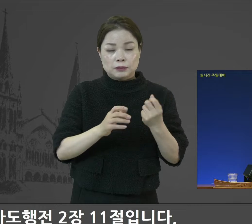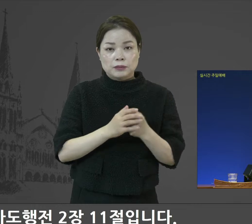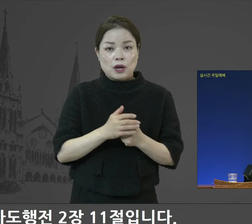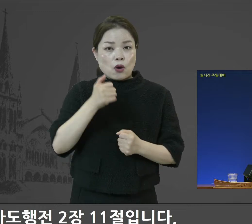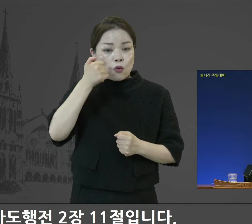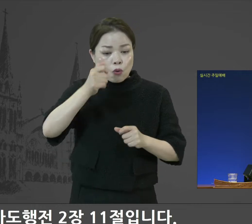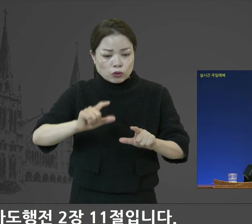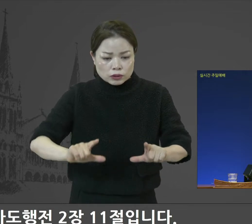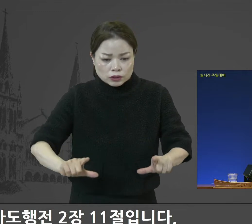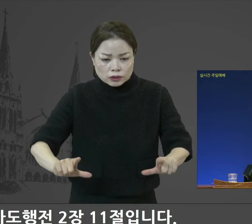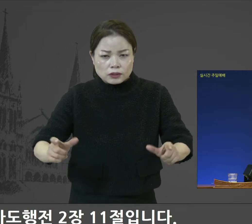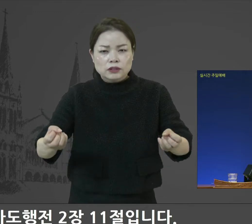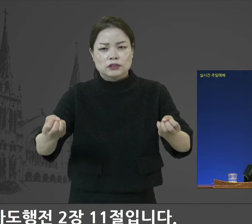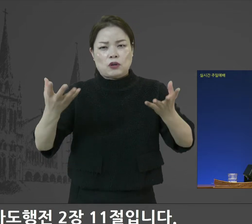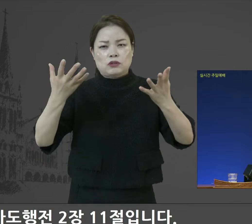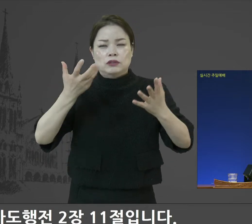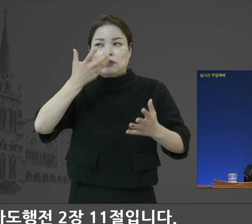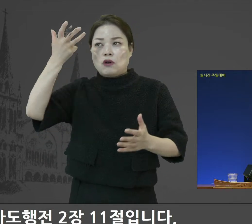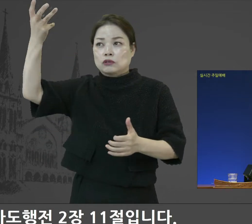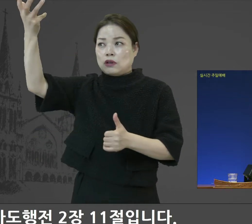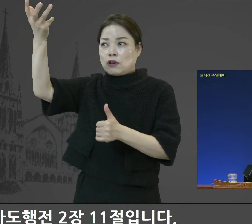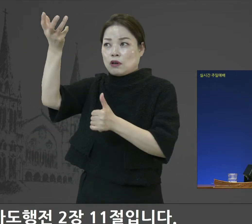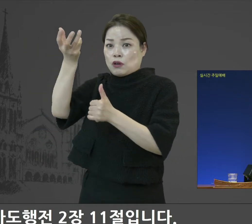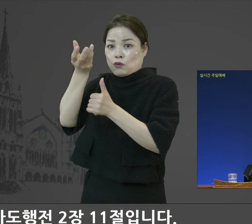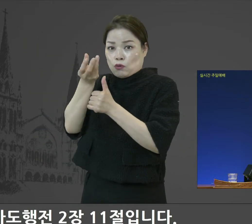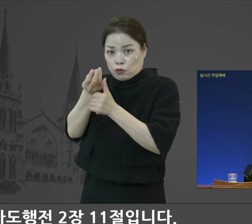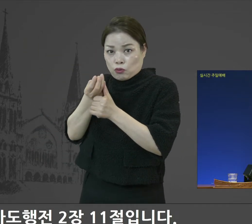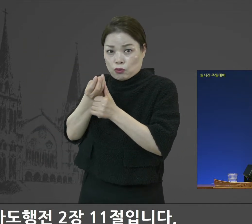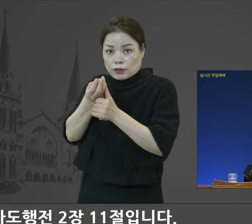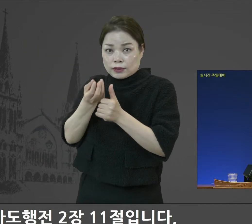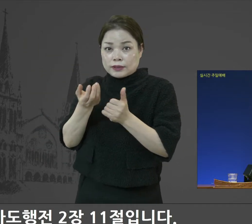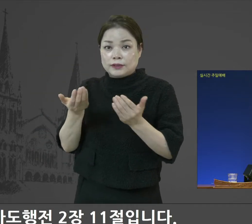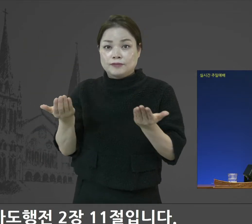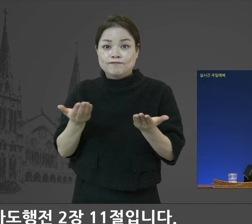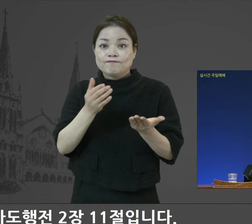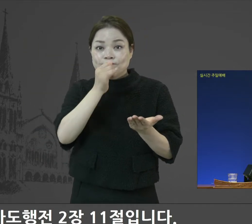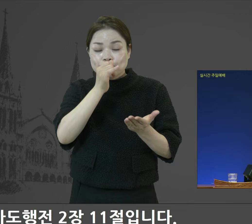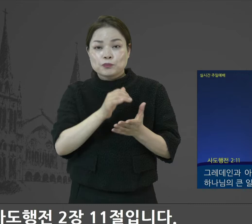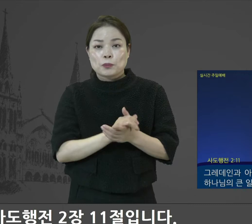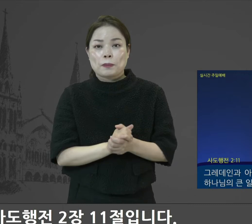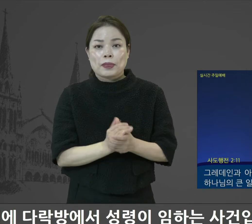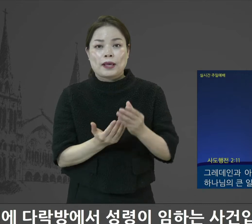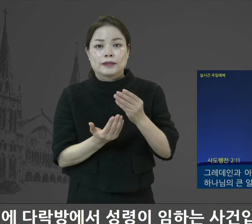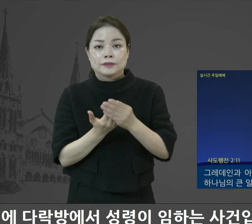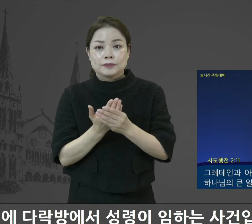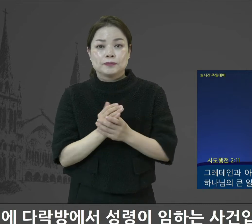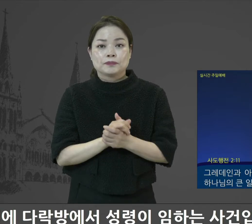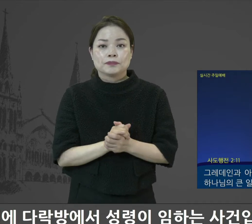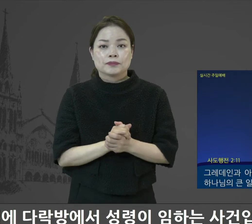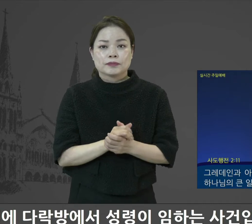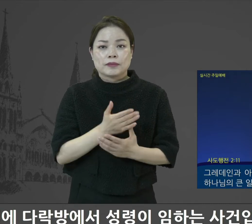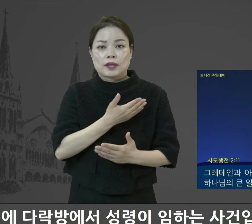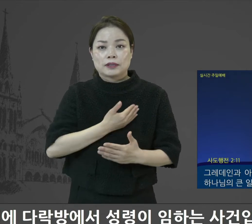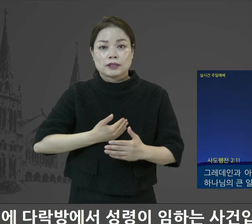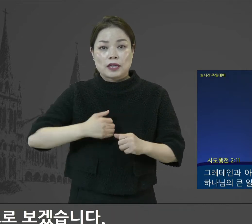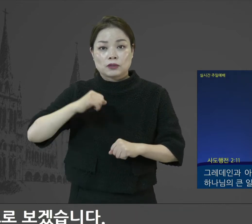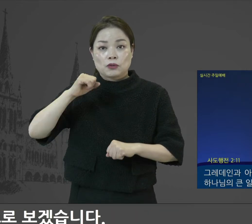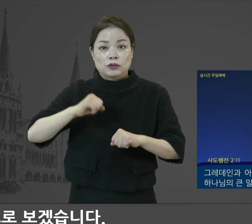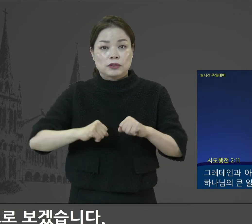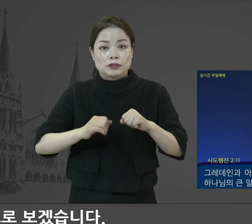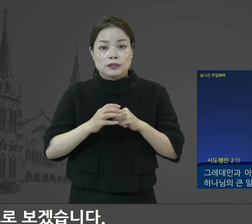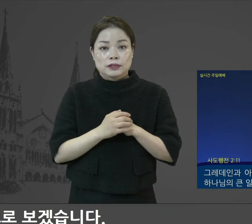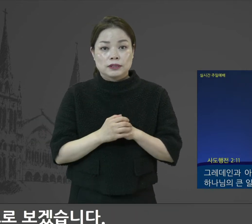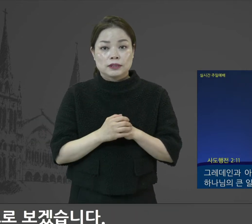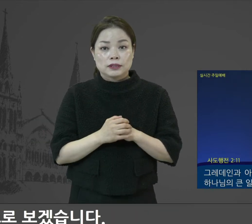오순절에 다락방에서 성령이 임하는 사건인데 한번 자막으로 보십시다. 사도행전 2장 11절 제가 읽어드립니다.